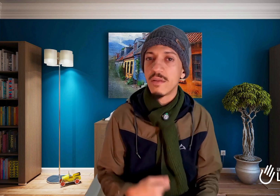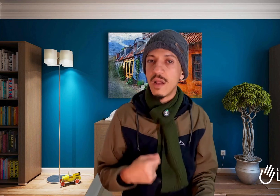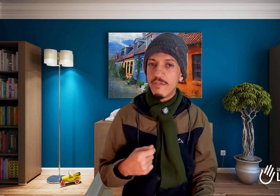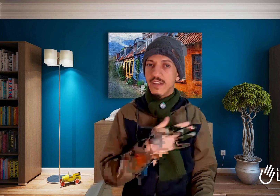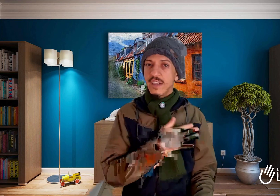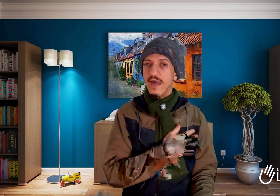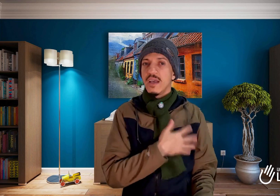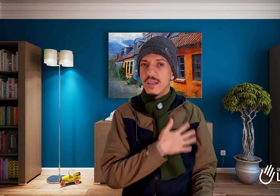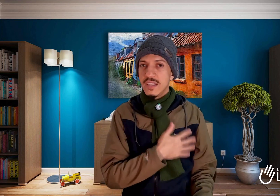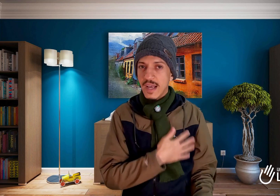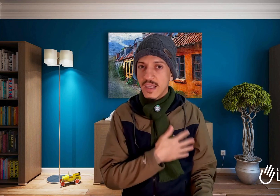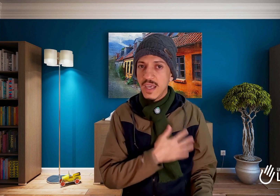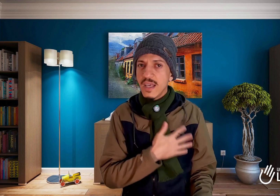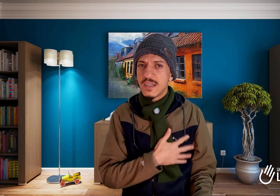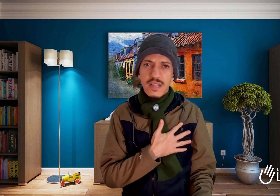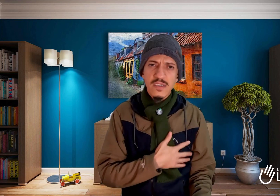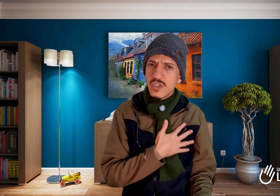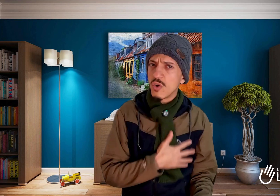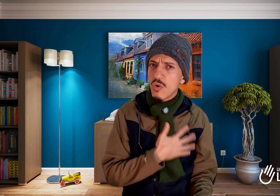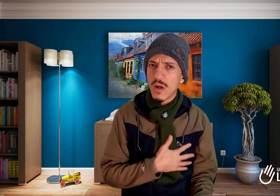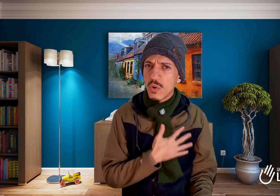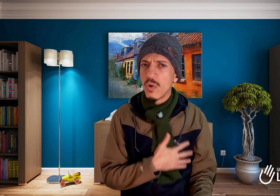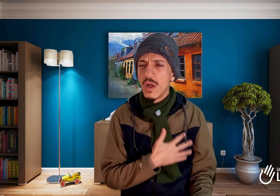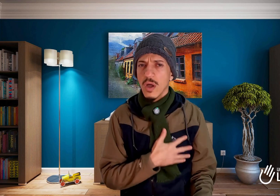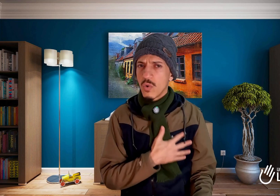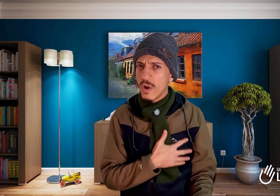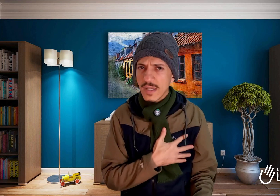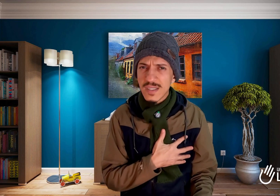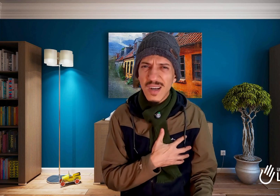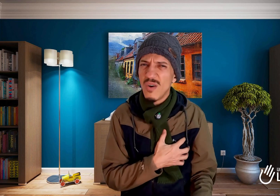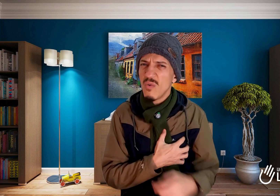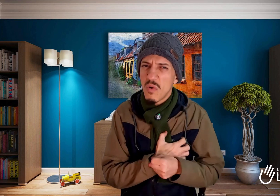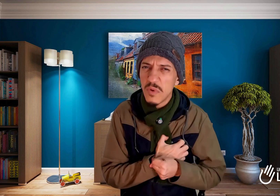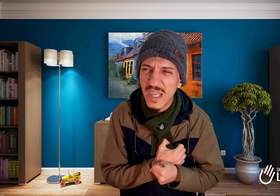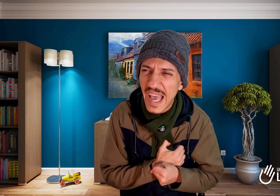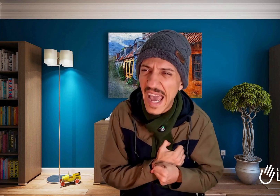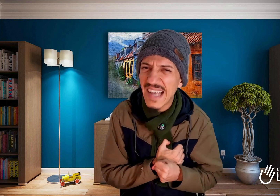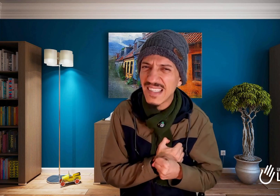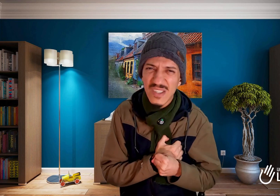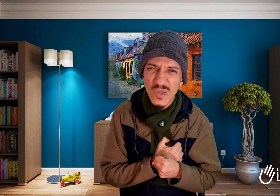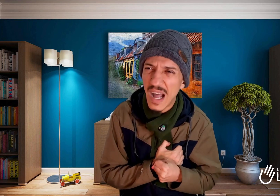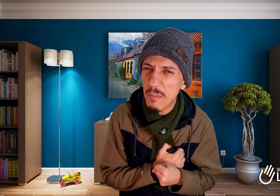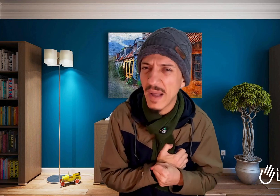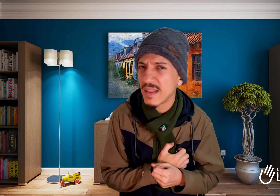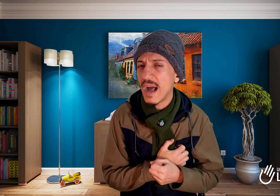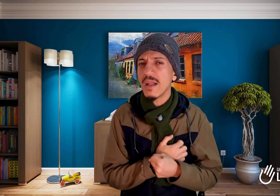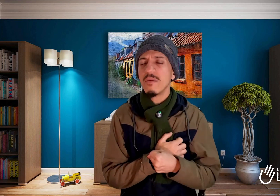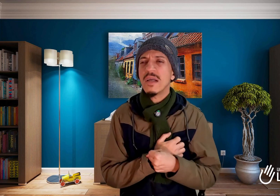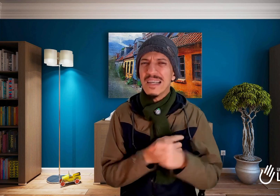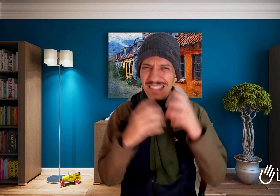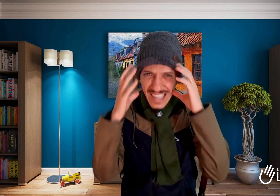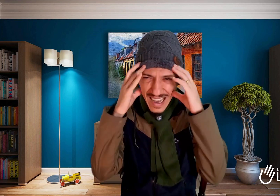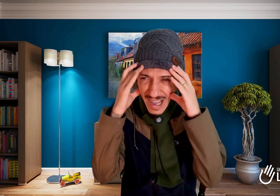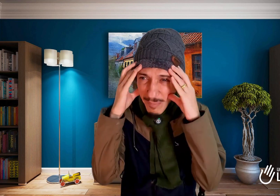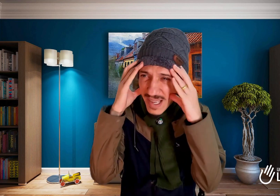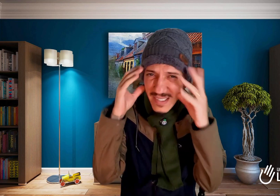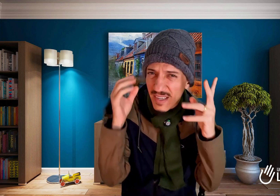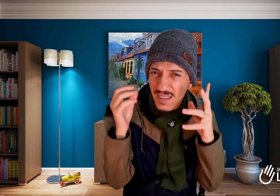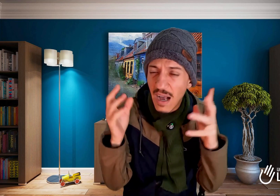vai dizer se é aqui, se está sentindo alguma dor no coração, como que é, se isso está apertado, se é a cabeça que está acontecendo